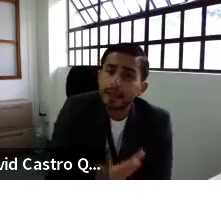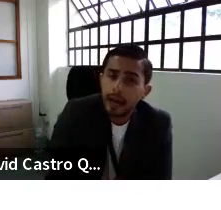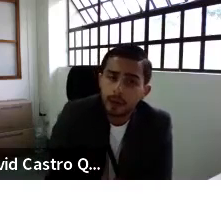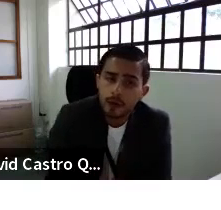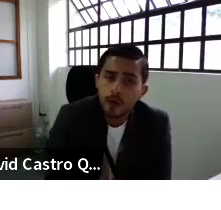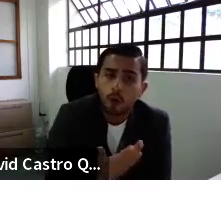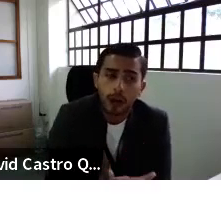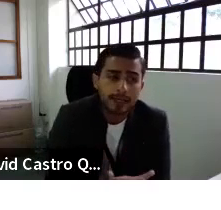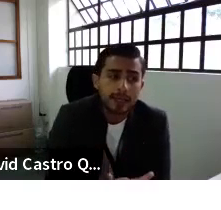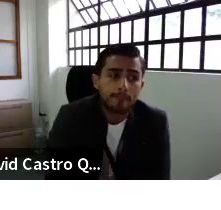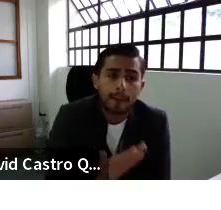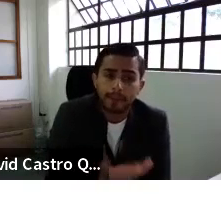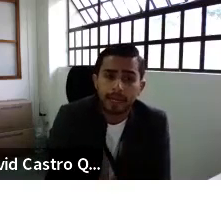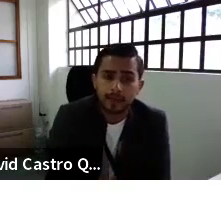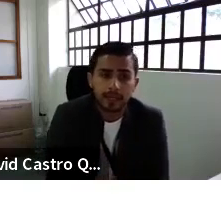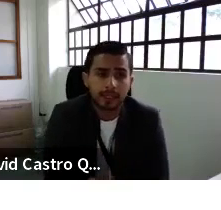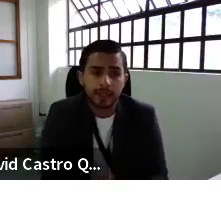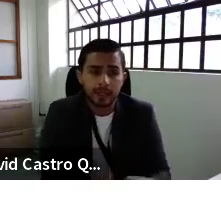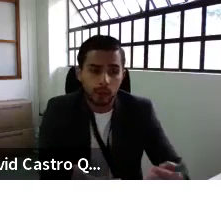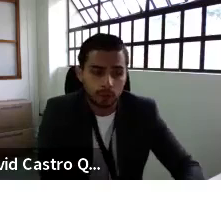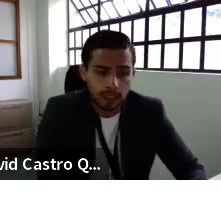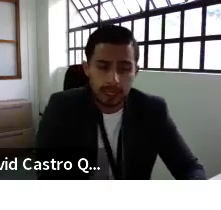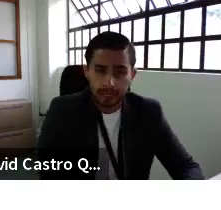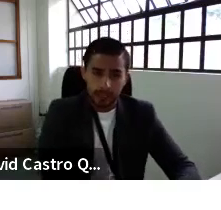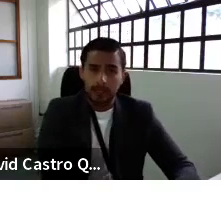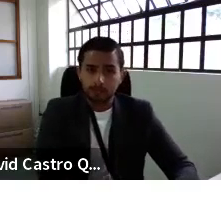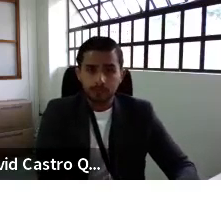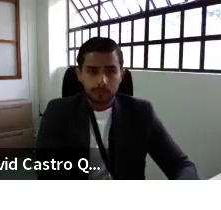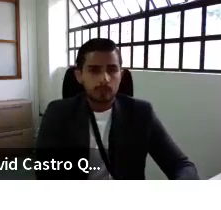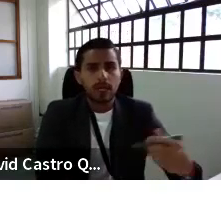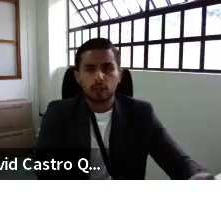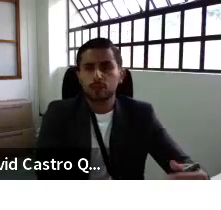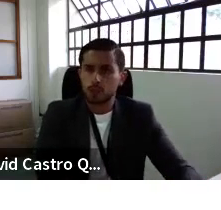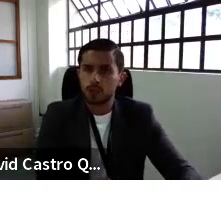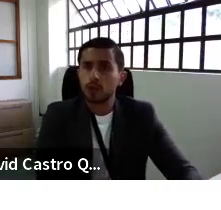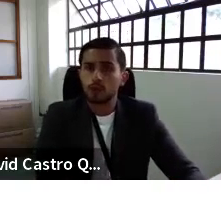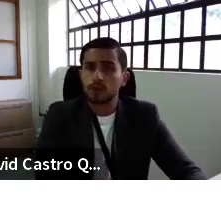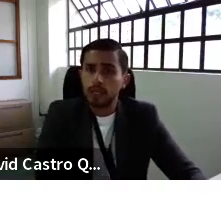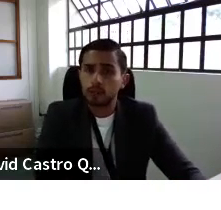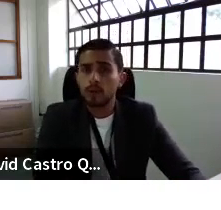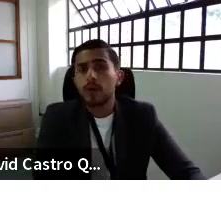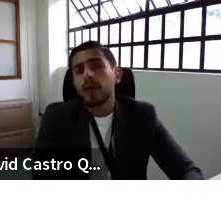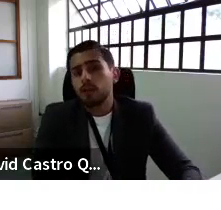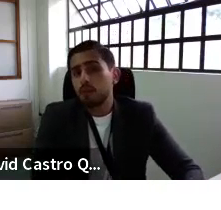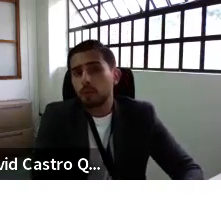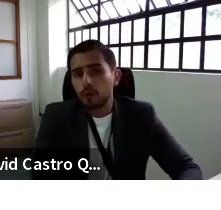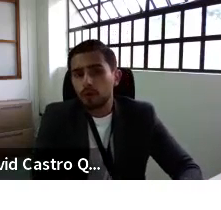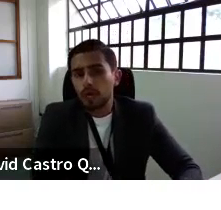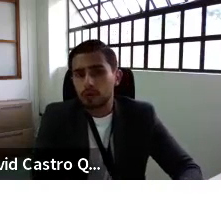claro cuál es el papel que tiene o el potencial que tienen esos procesos de conocimiento en su propio contexto